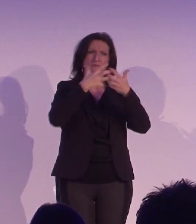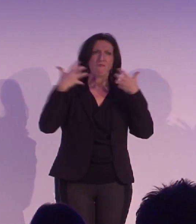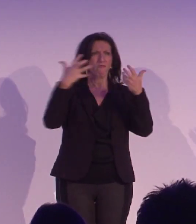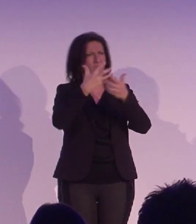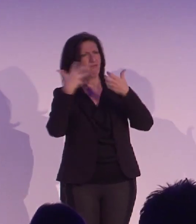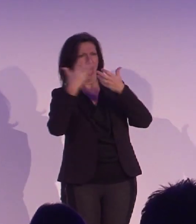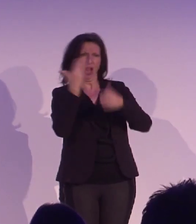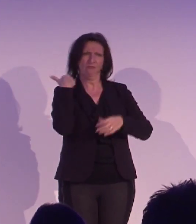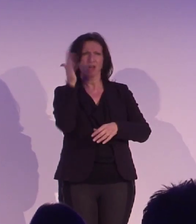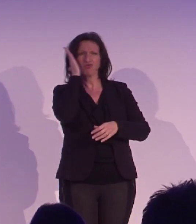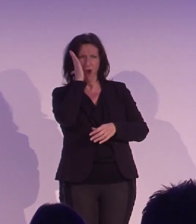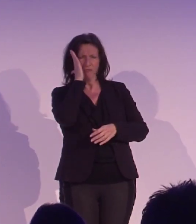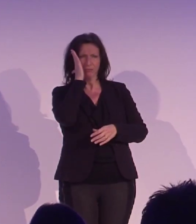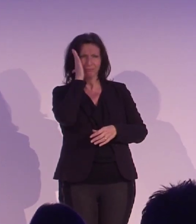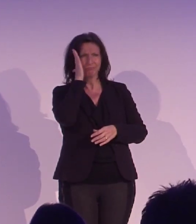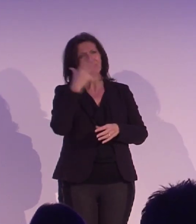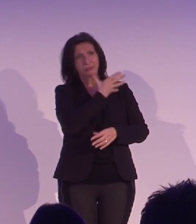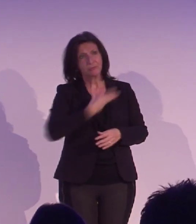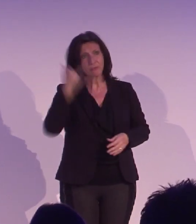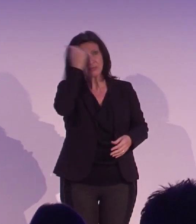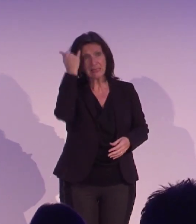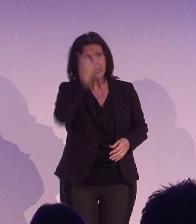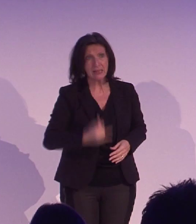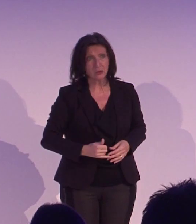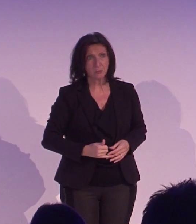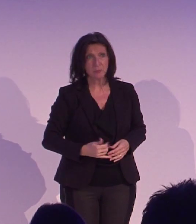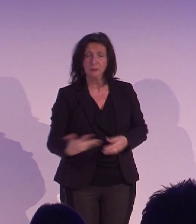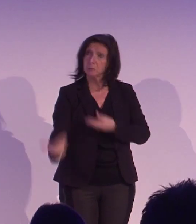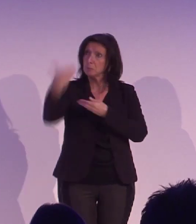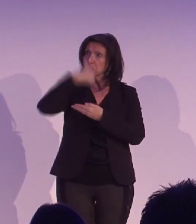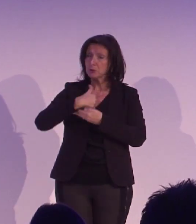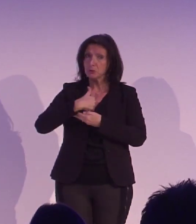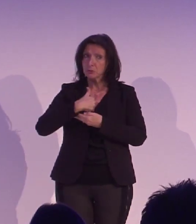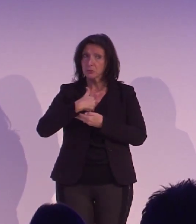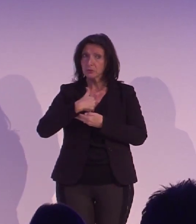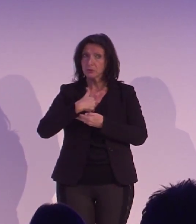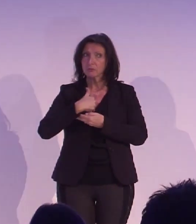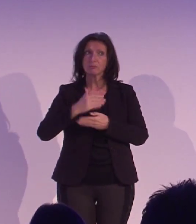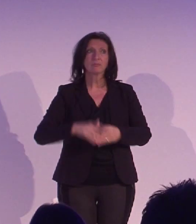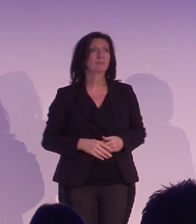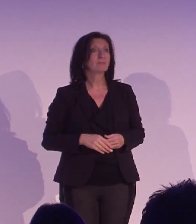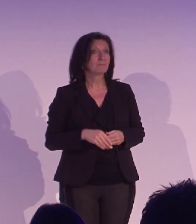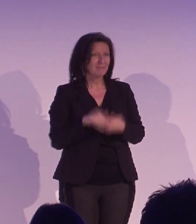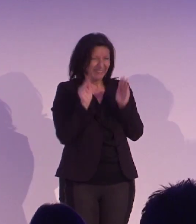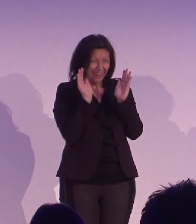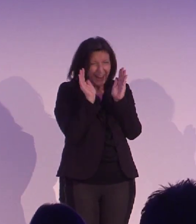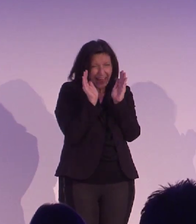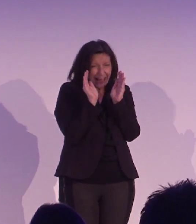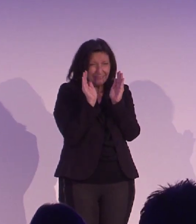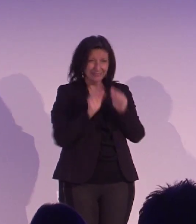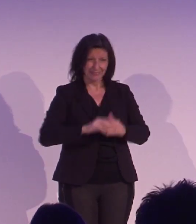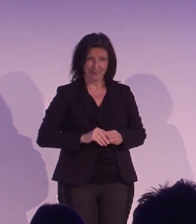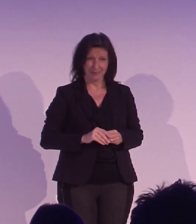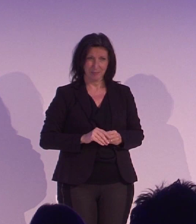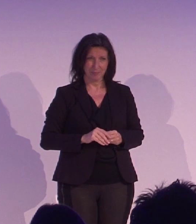übernachtete. Er hatte sich verirrt, kam zu mir. Ganz ein Junger war